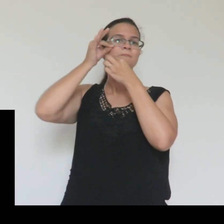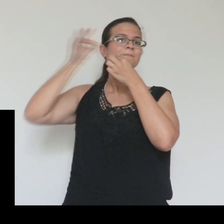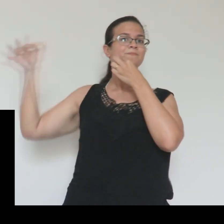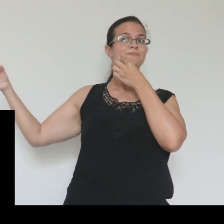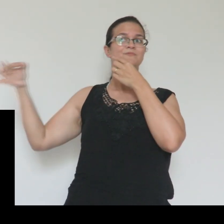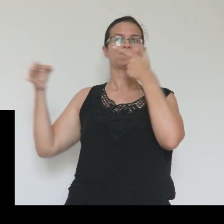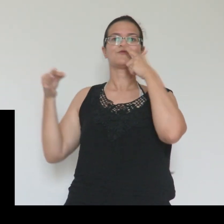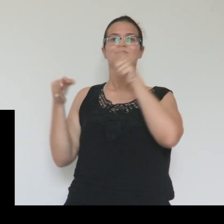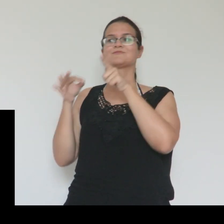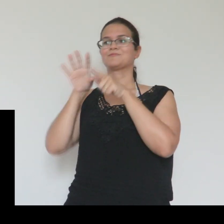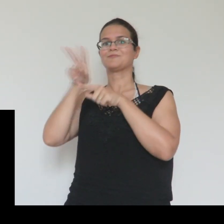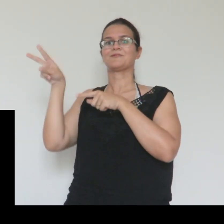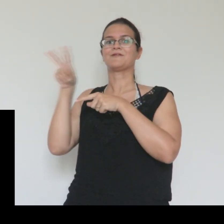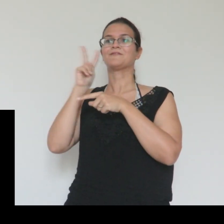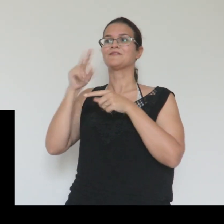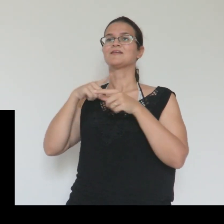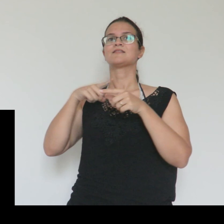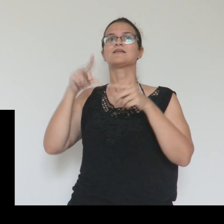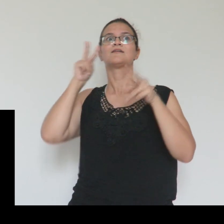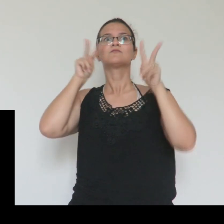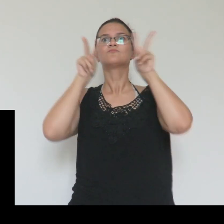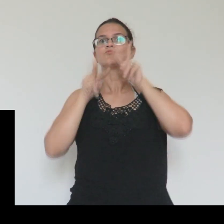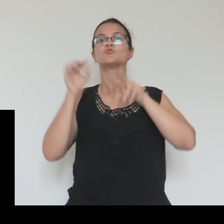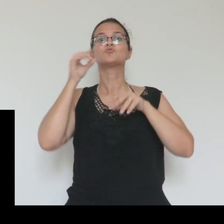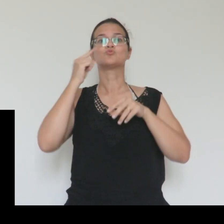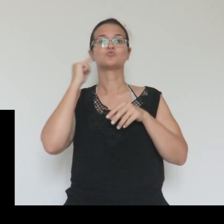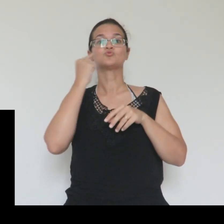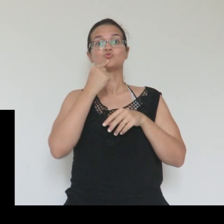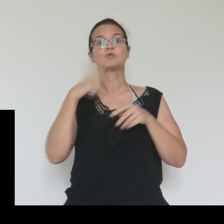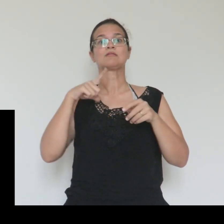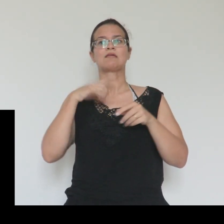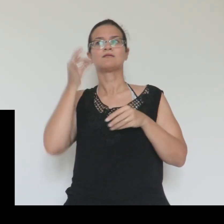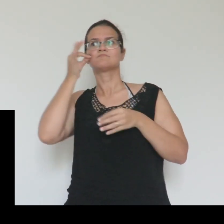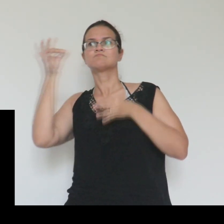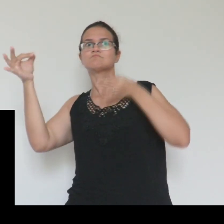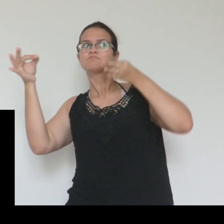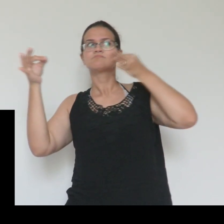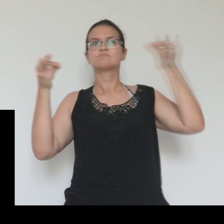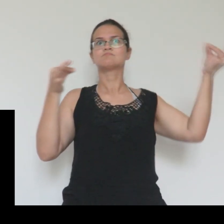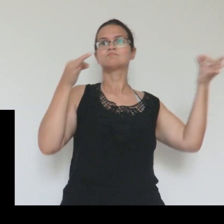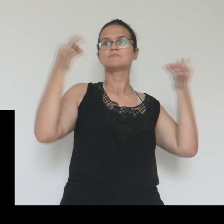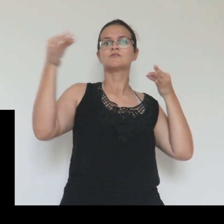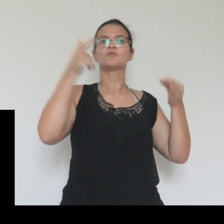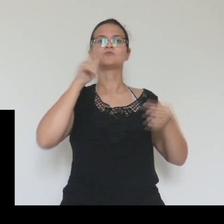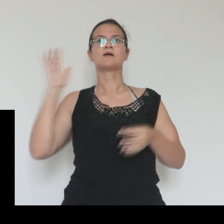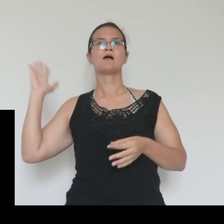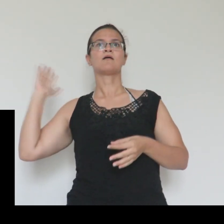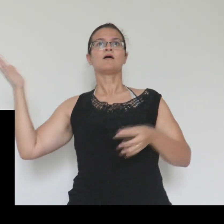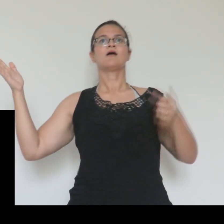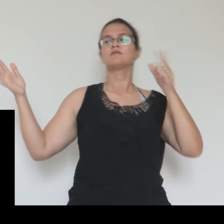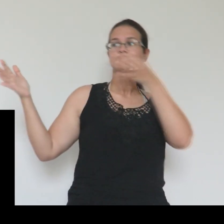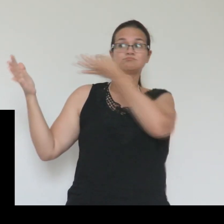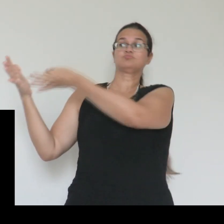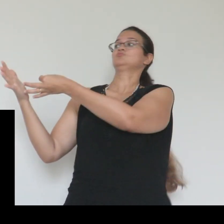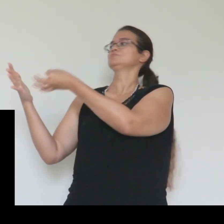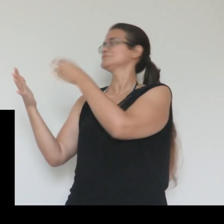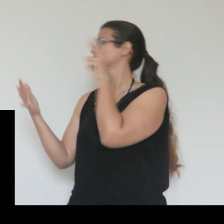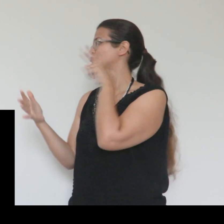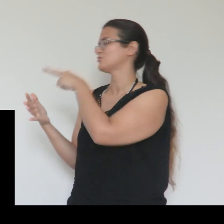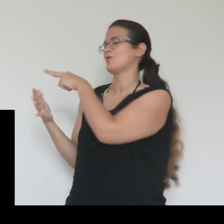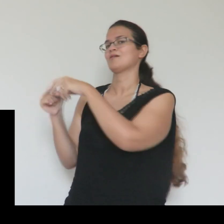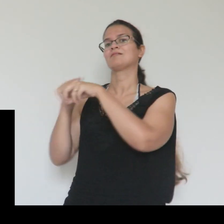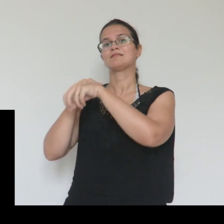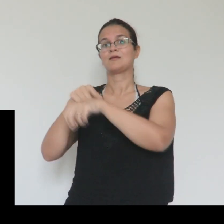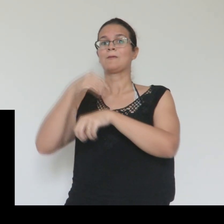periférica um pouco mais aguçada que a nossa. Não é por causa da deficiência, é porque ele trabalha mais ela mesmo. E não adianta gritar,